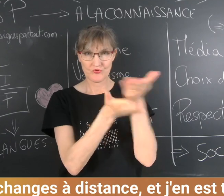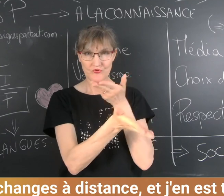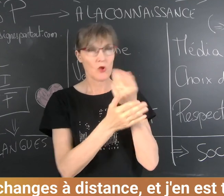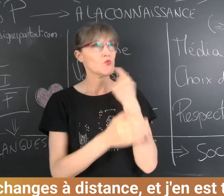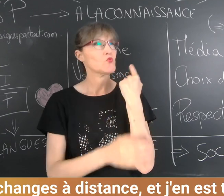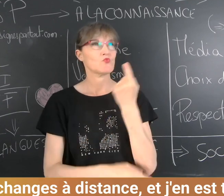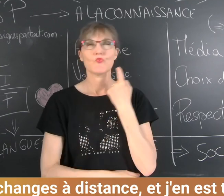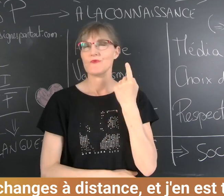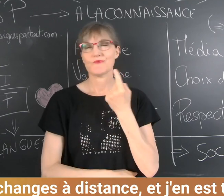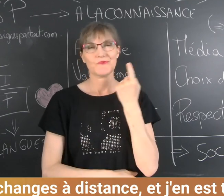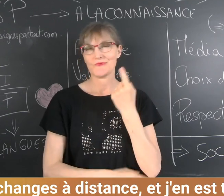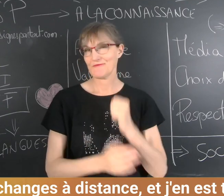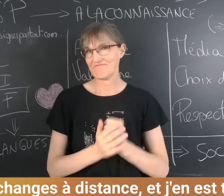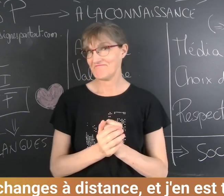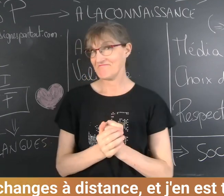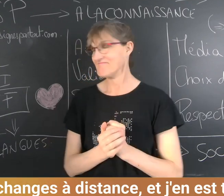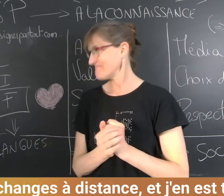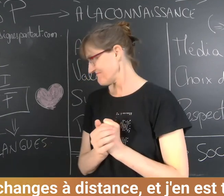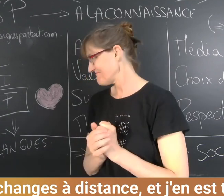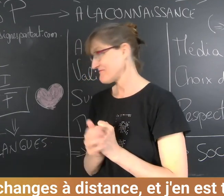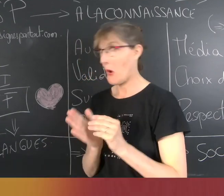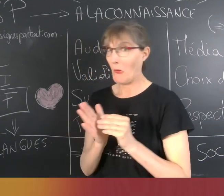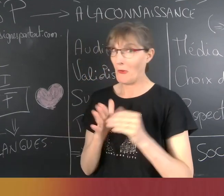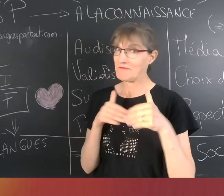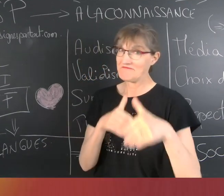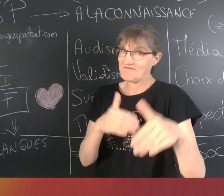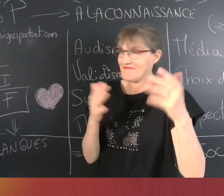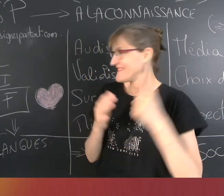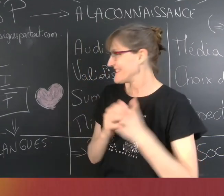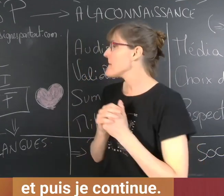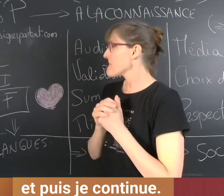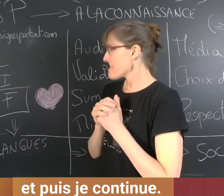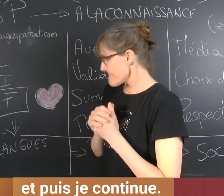grâce à des échanges à distance. Voilà, j'en ai toujours. Et puis je continue.